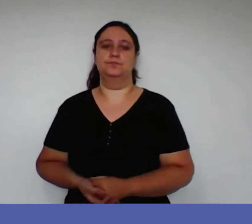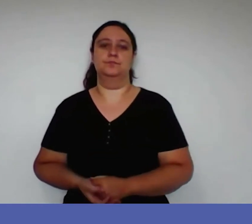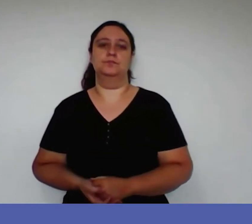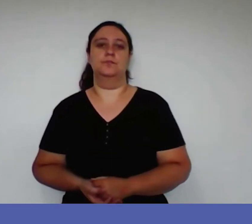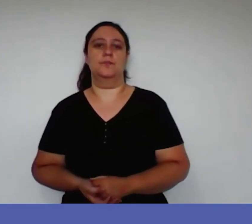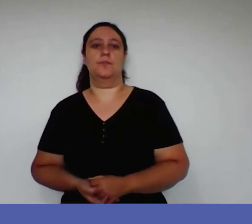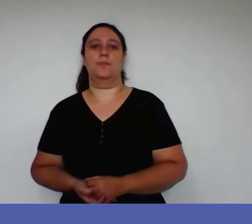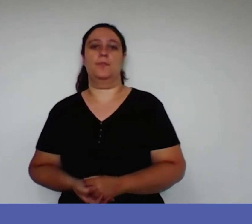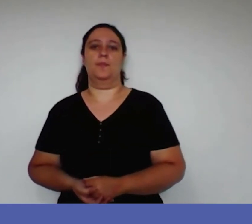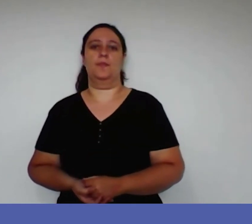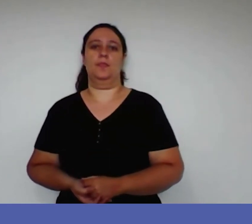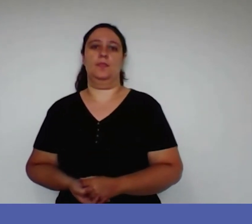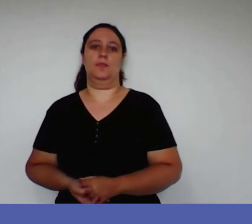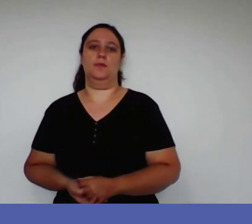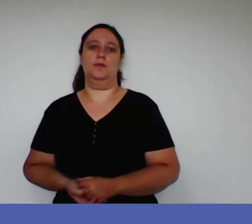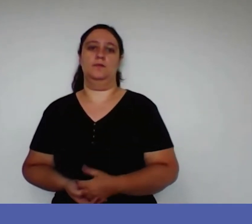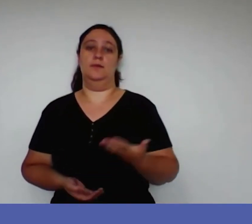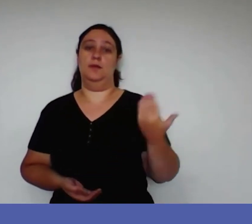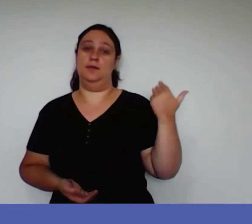estávamos o quê? No mundo.